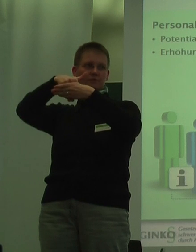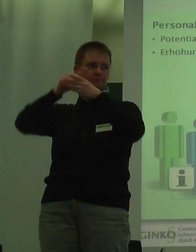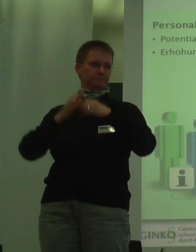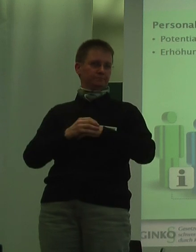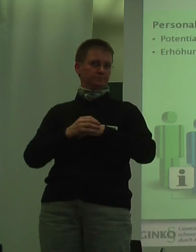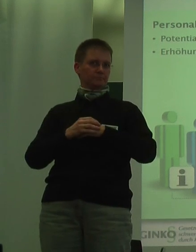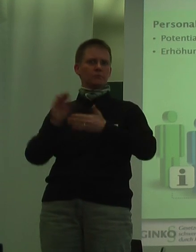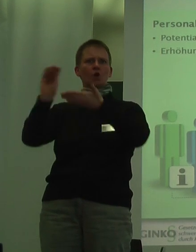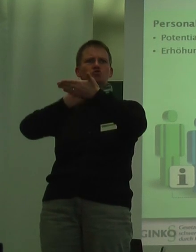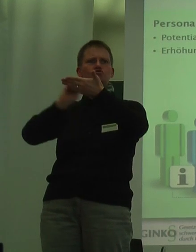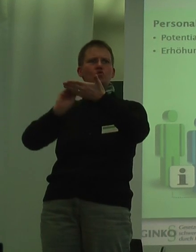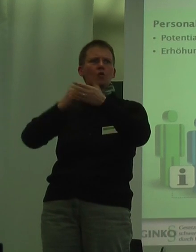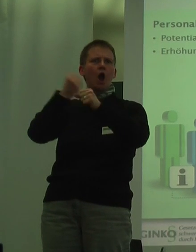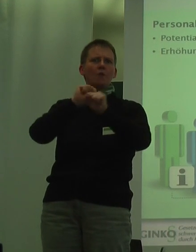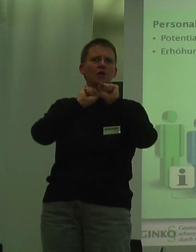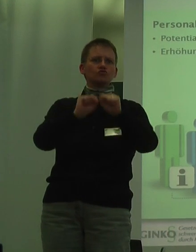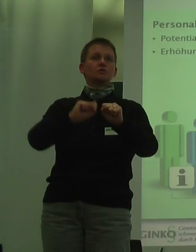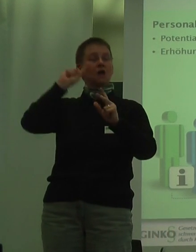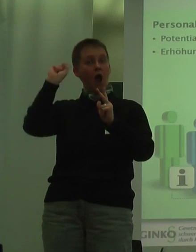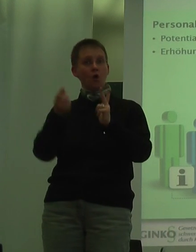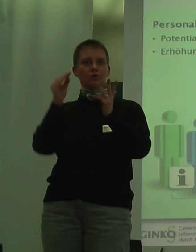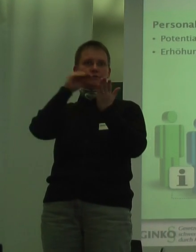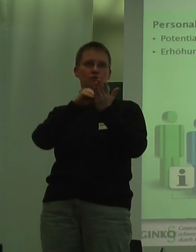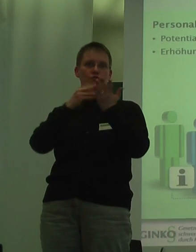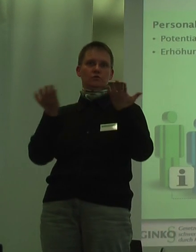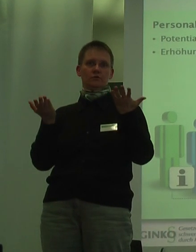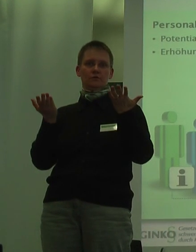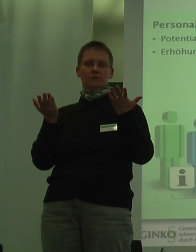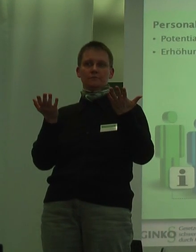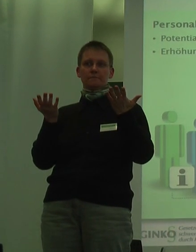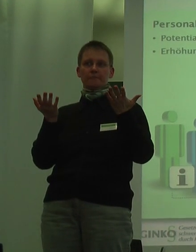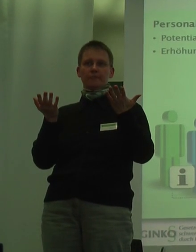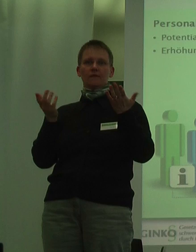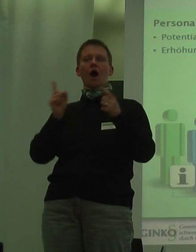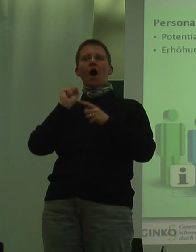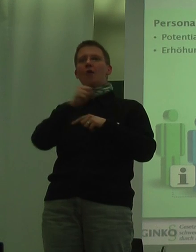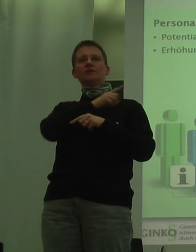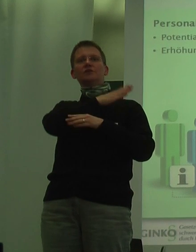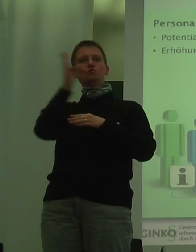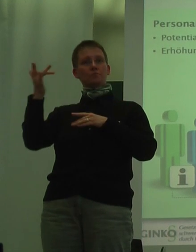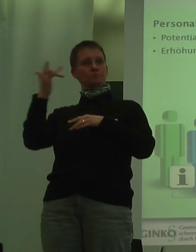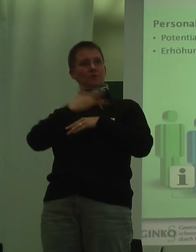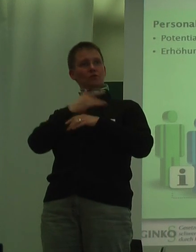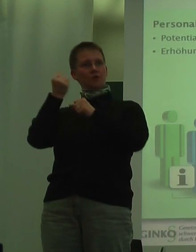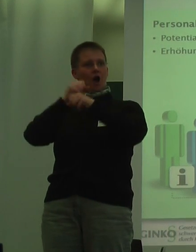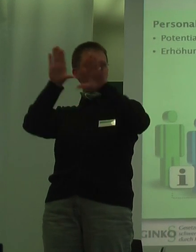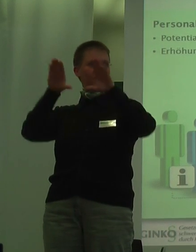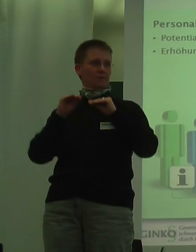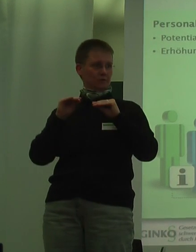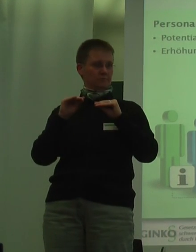Schulungen zum Arbeitsschutz gehören ebenfalls zu dem, richten sich jedoch nicht nur an die betroffenen Arbeitnehmer, sondern im Prinzip